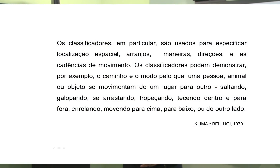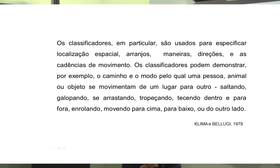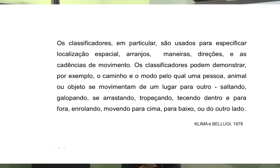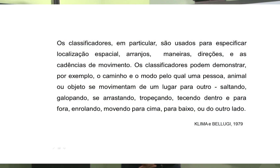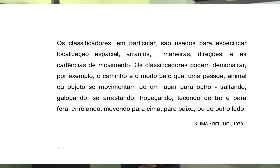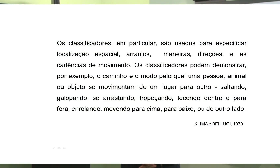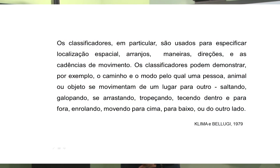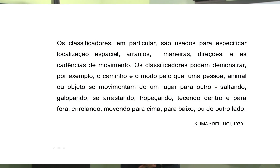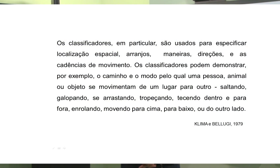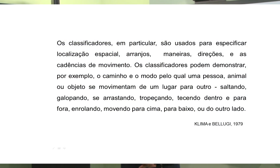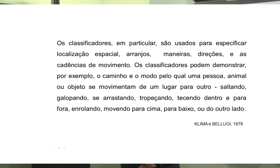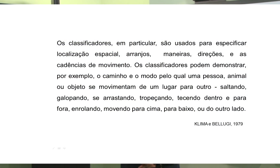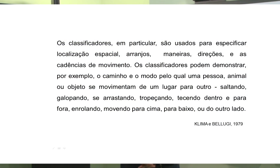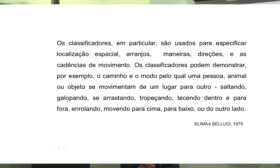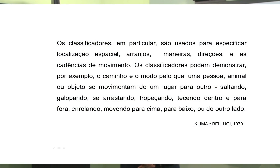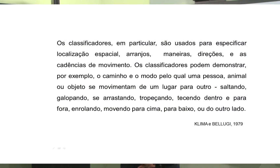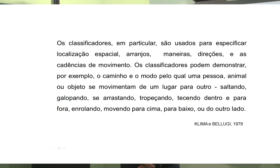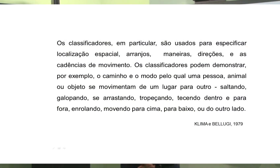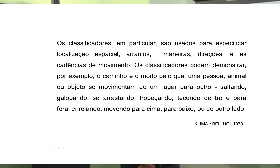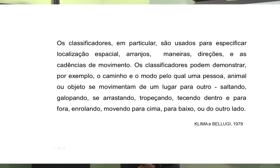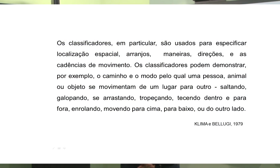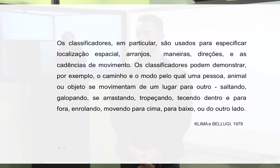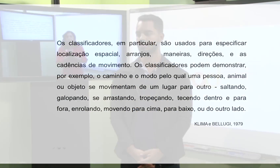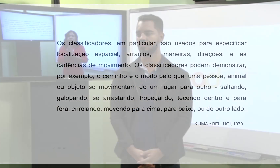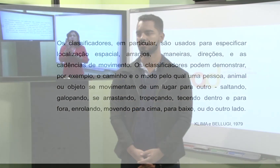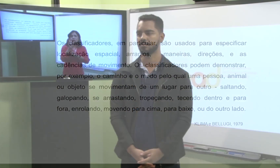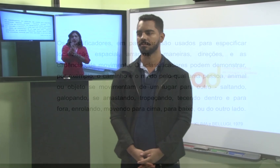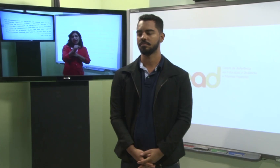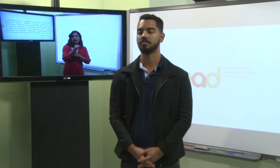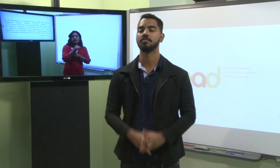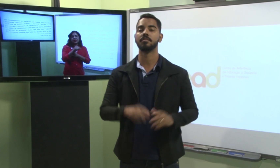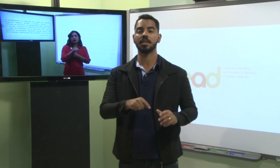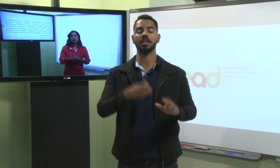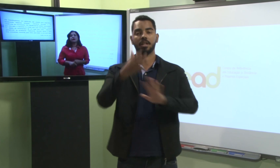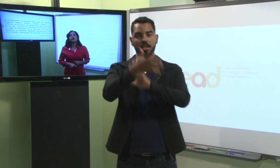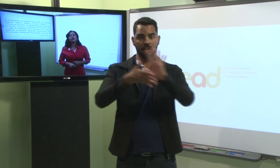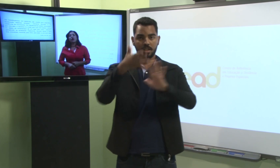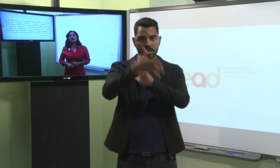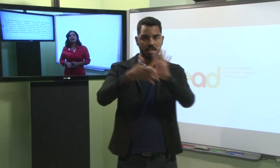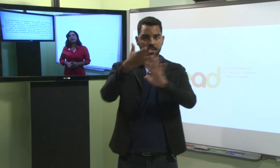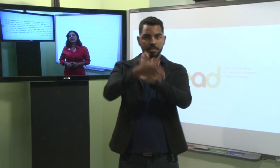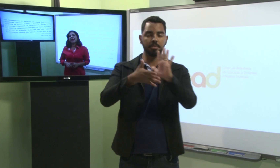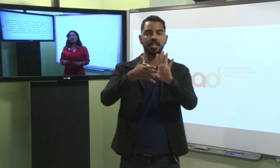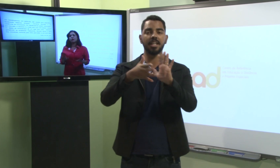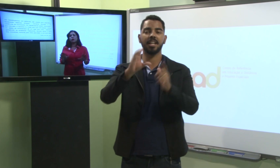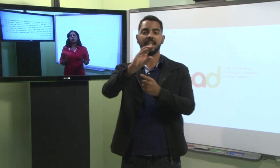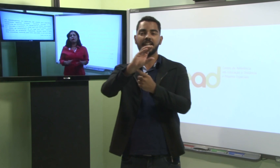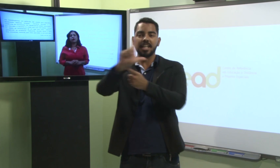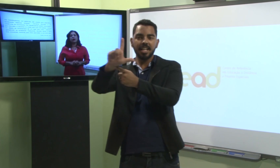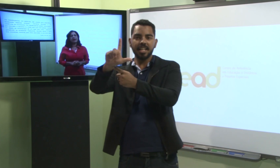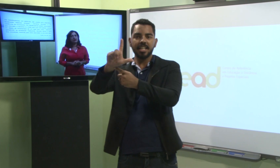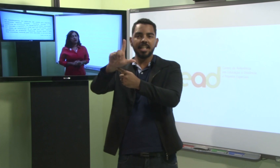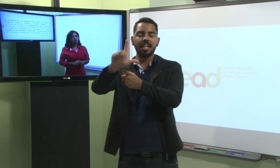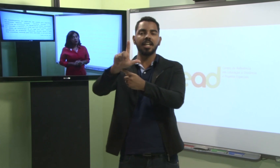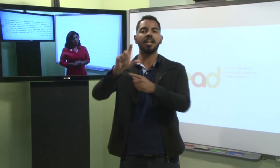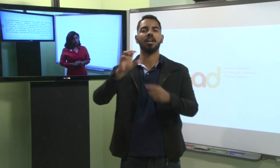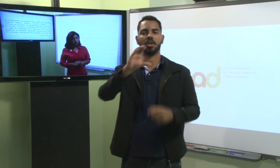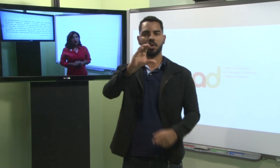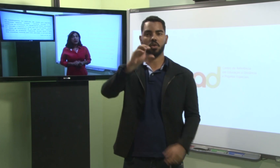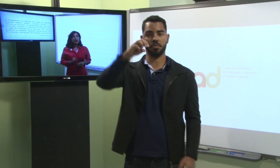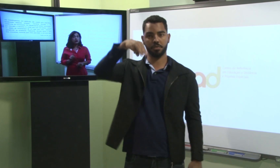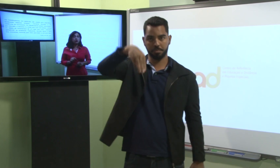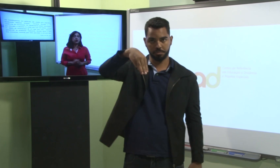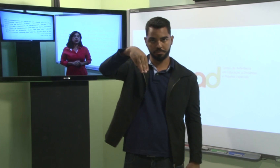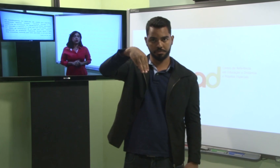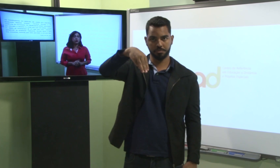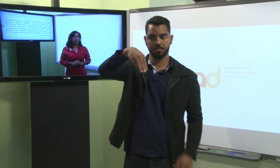verbal ou ao radical nominal. Na Libras, os classificadores são formas representadas por configurações de mãos,